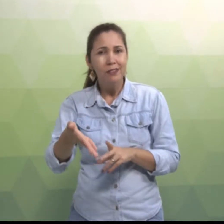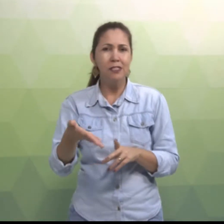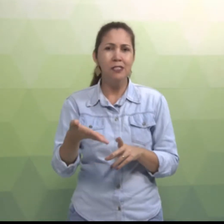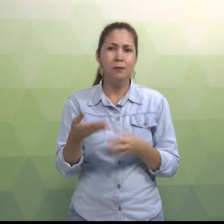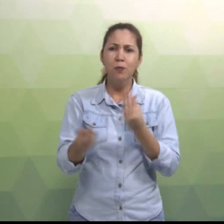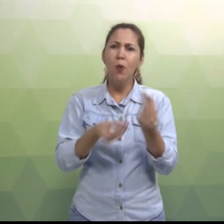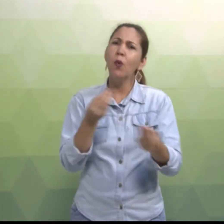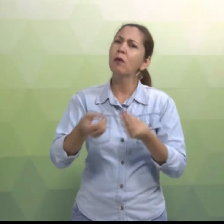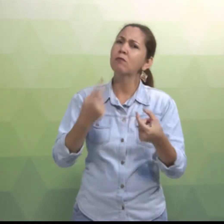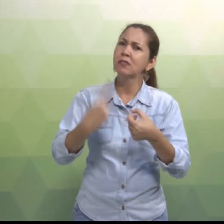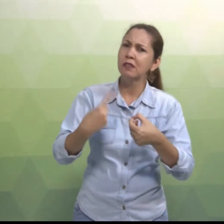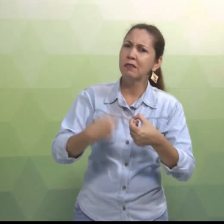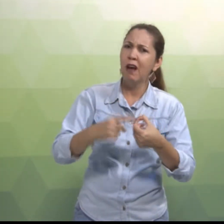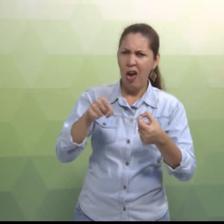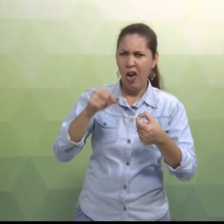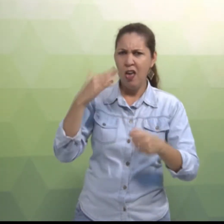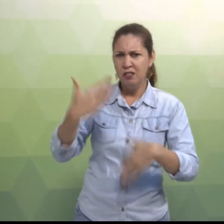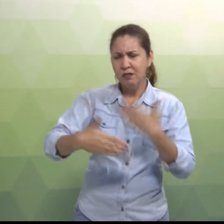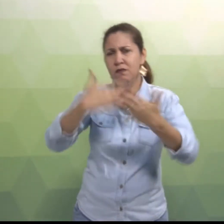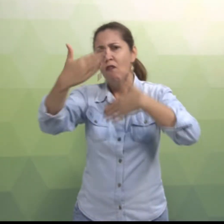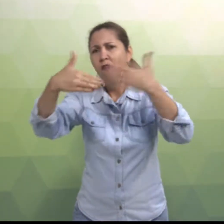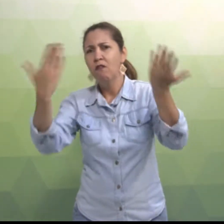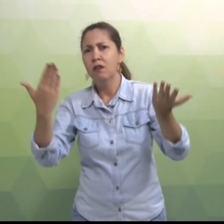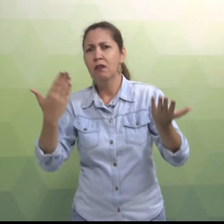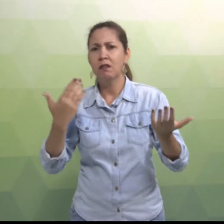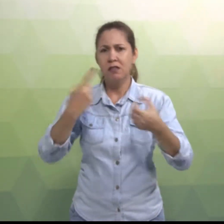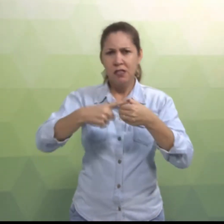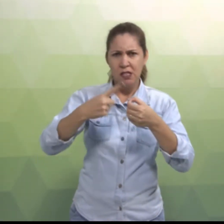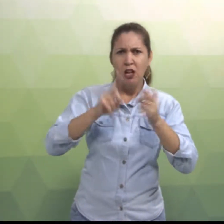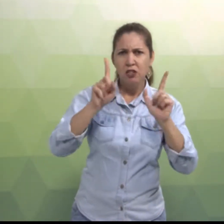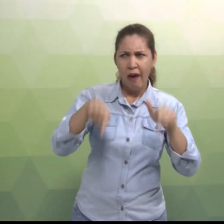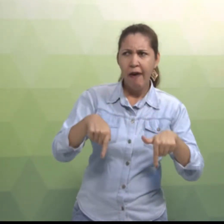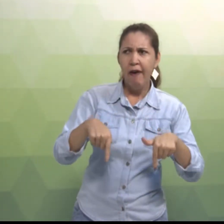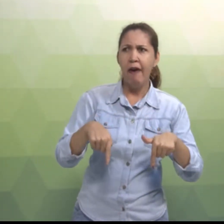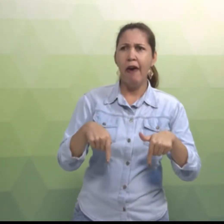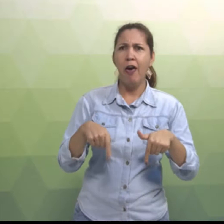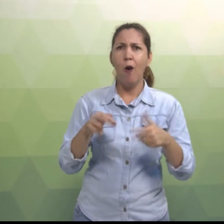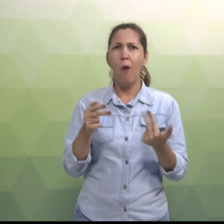depende do município. Como é esse município? É desenvolvido?